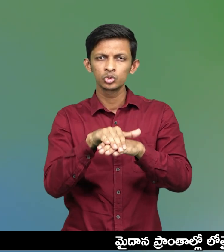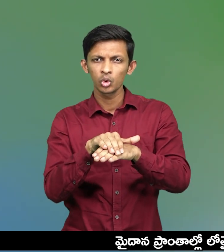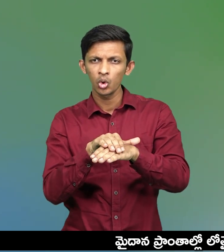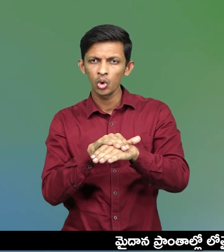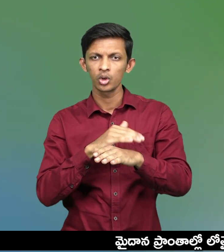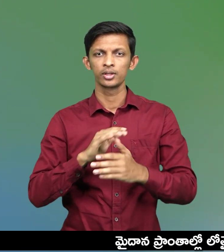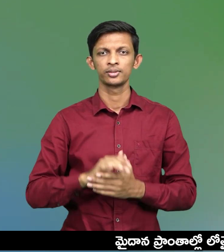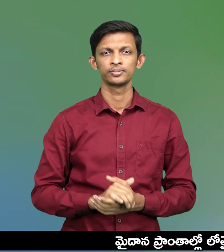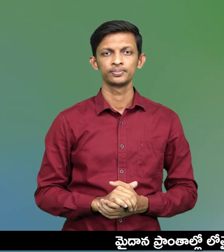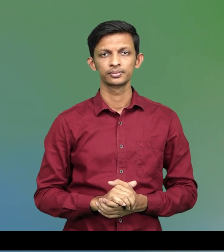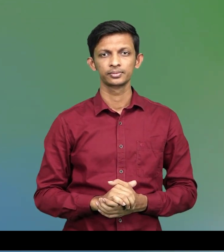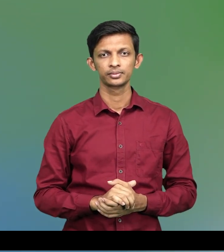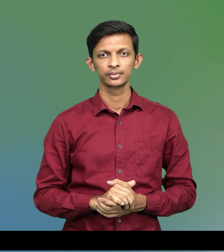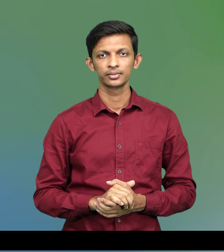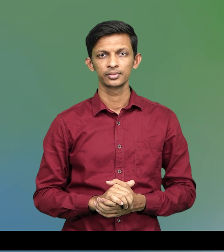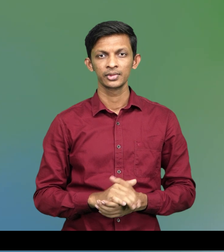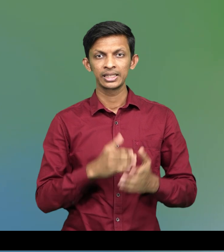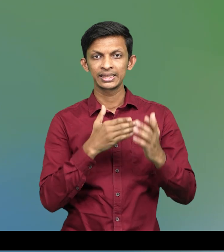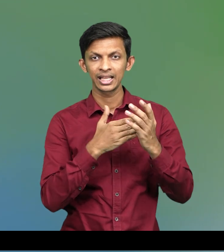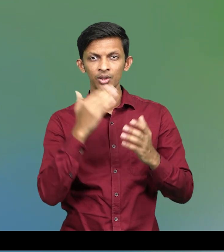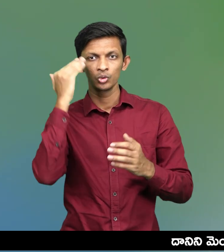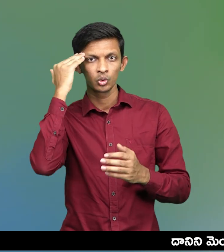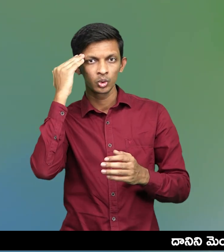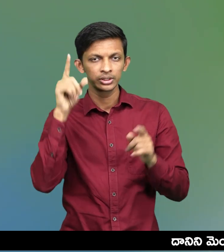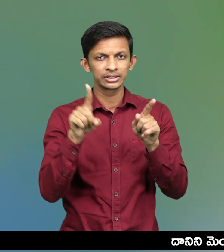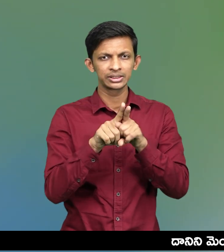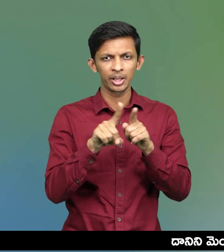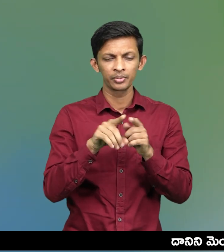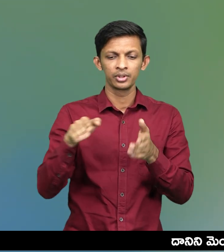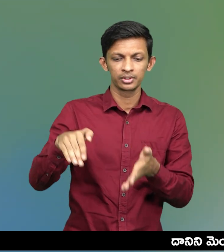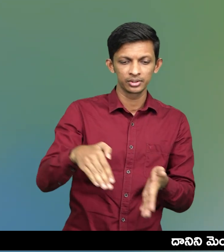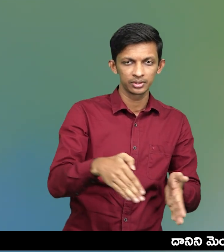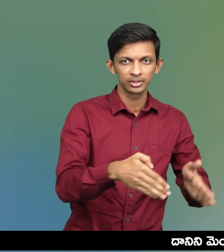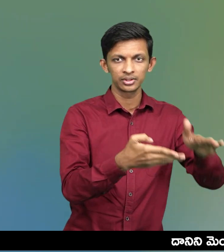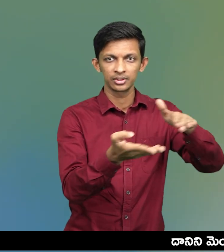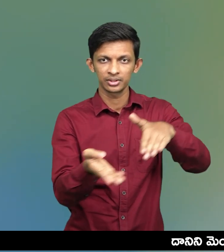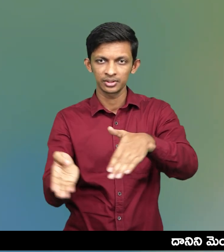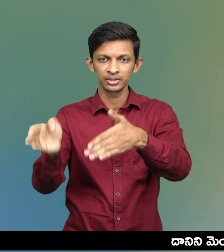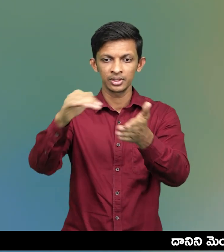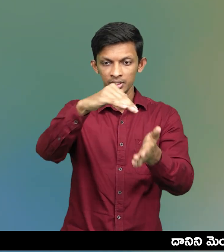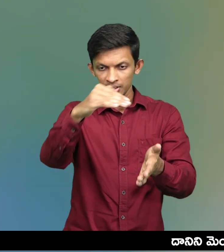కారణంగా పాములాగా దానిని మెండరింగ్ నది అని పిలుస్తారు.